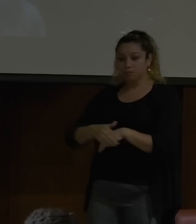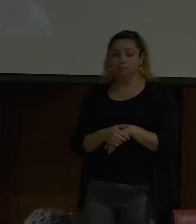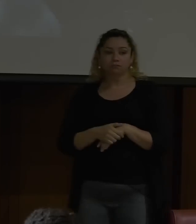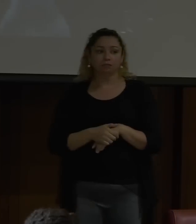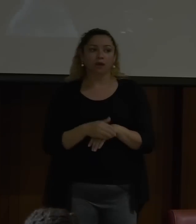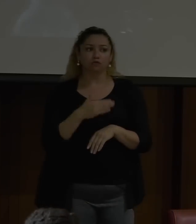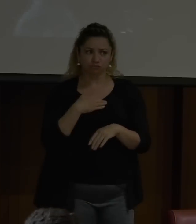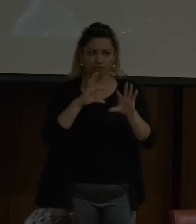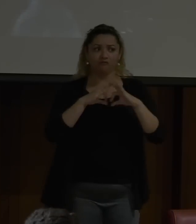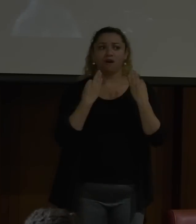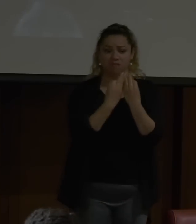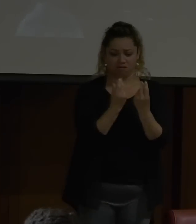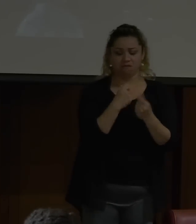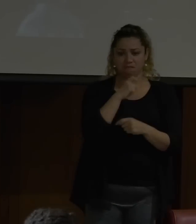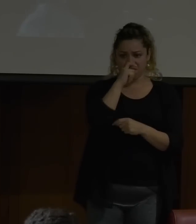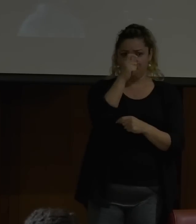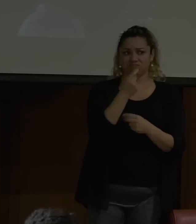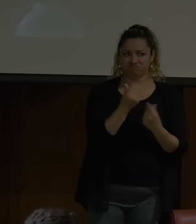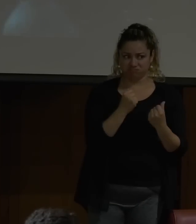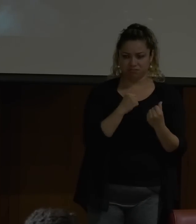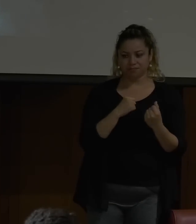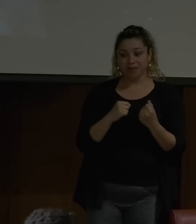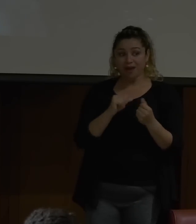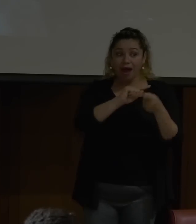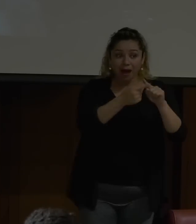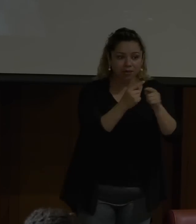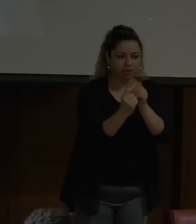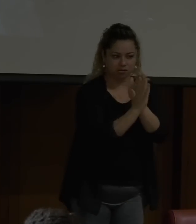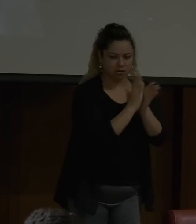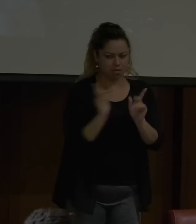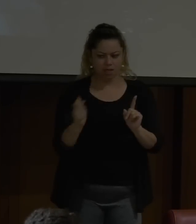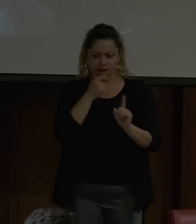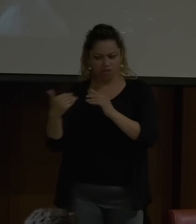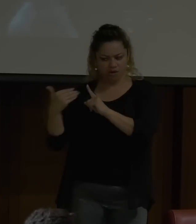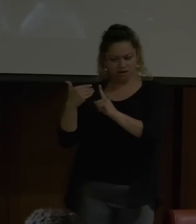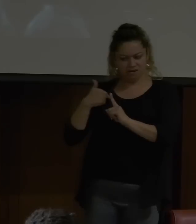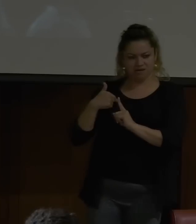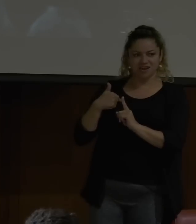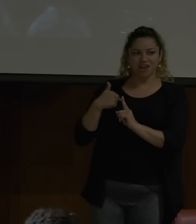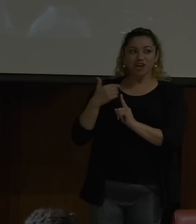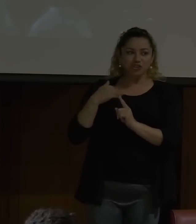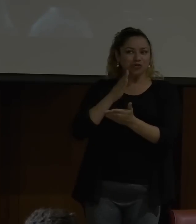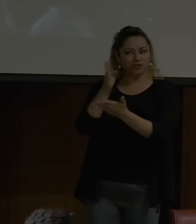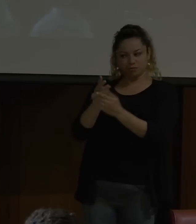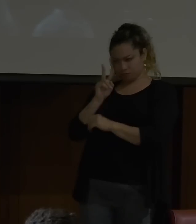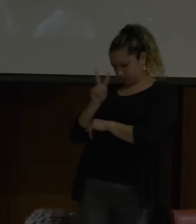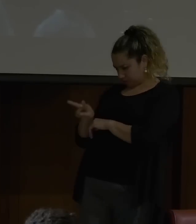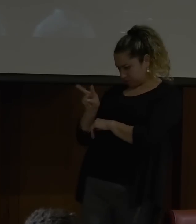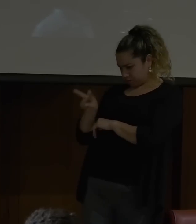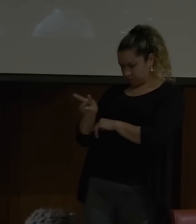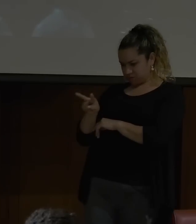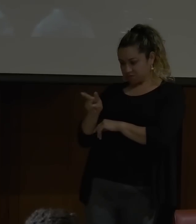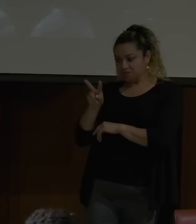muy pudiente. Mis amigas me comentaron que él estaba enamorado de mí. La próxima vez que lo vi, lo estuve observando y ahí fue cuando me